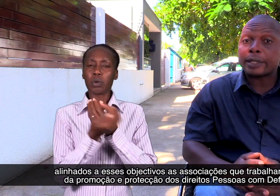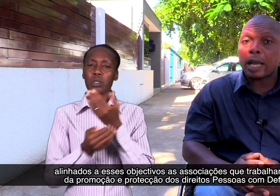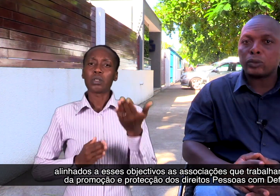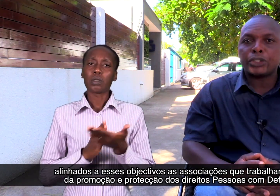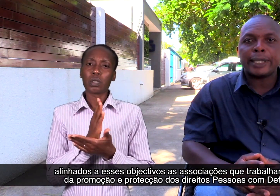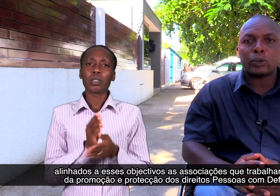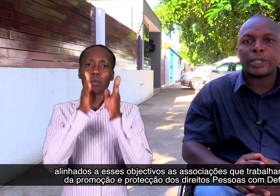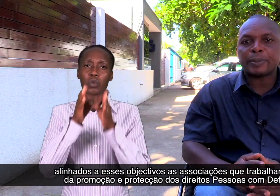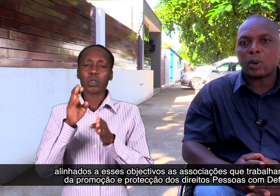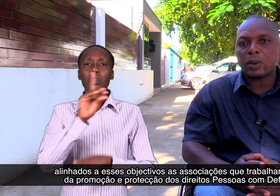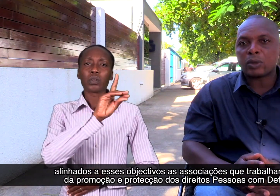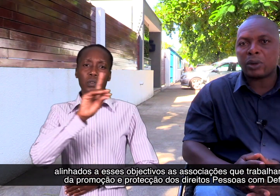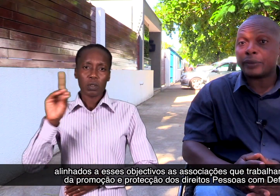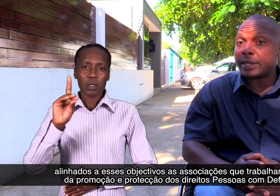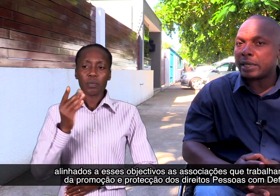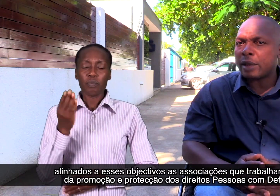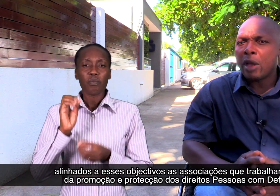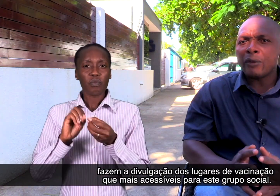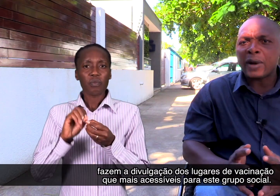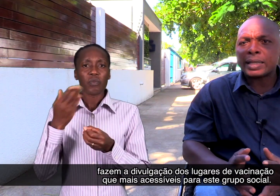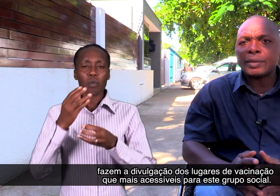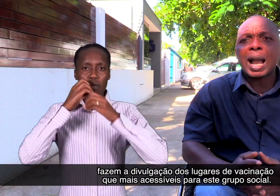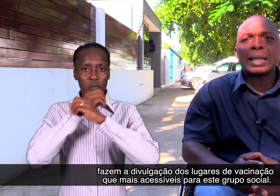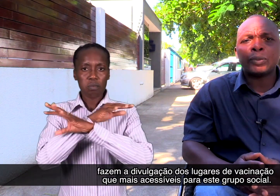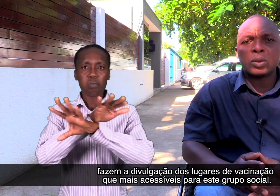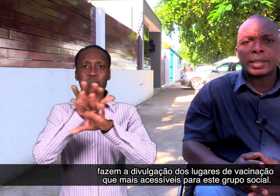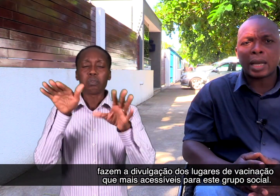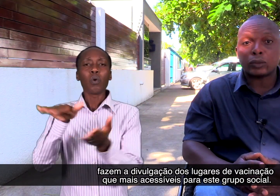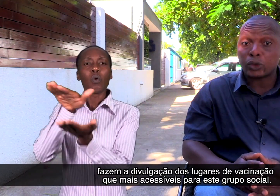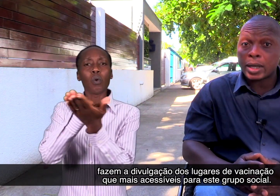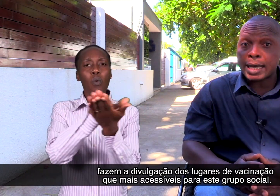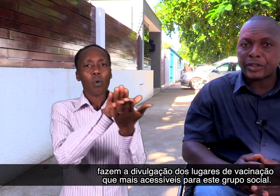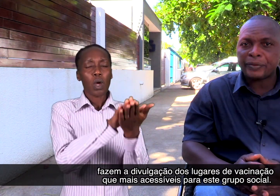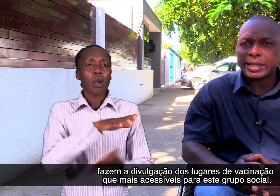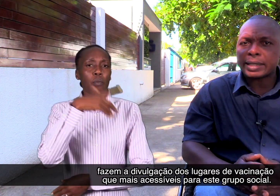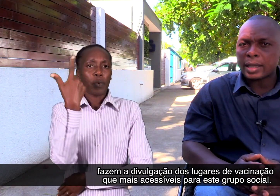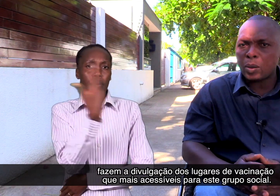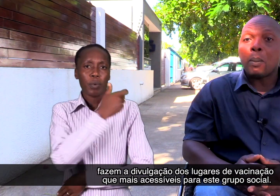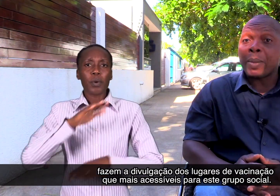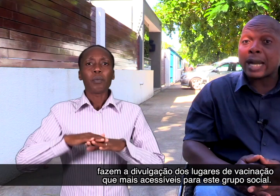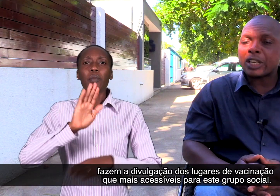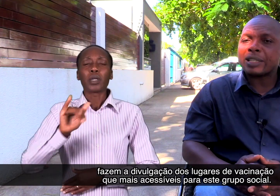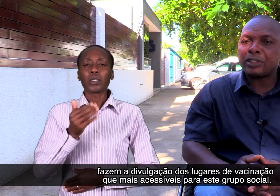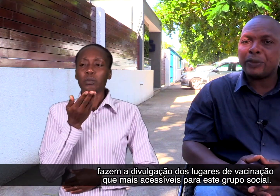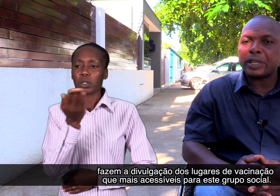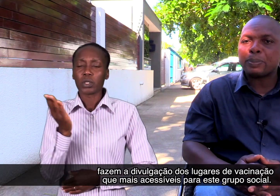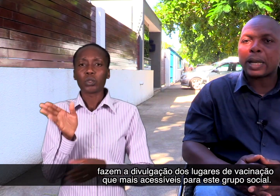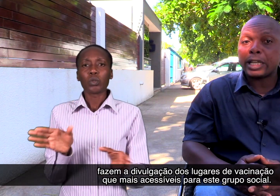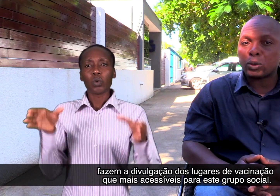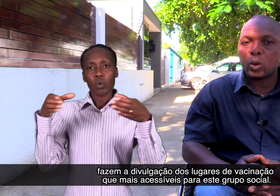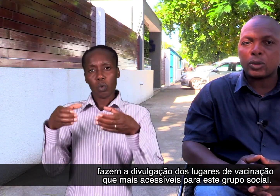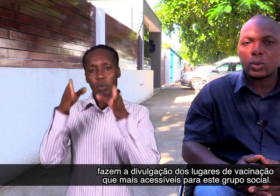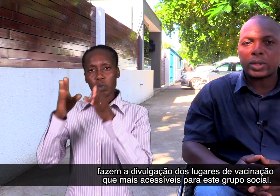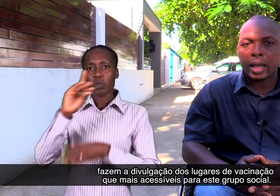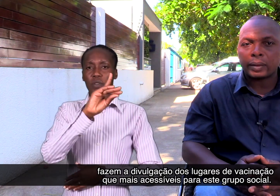e proteção dos direitos das pessoas com deficiência fazem a divulgação dos lugares de vacinação mais acessíveis para